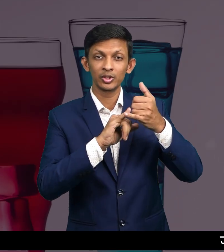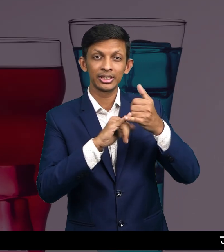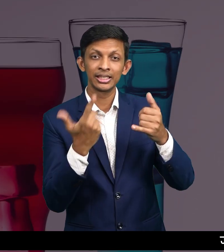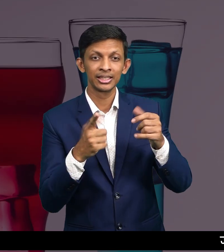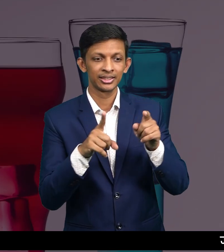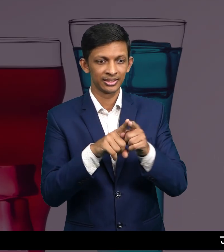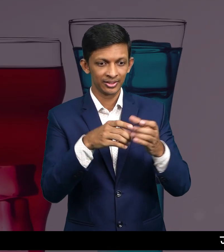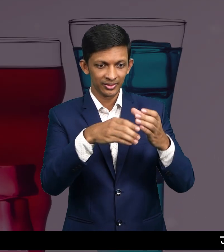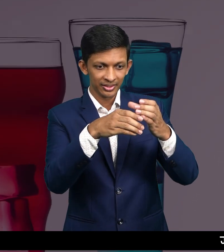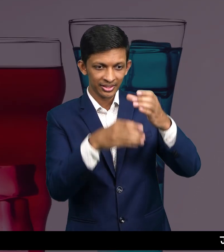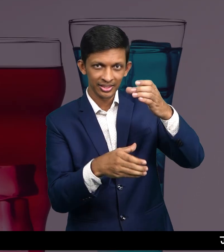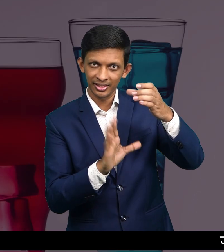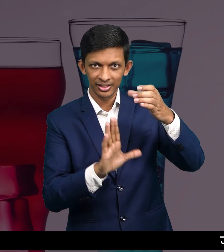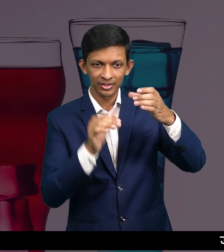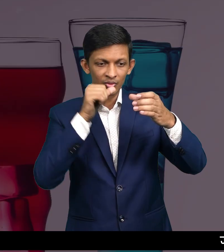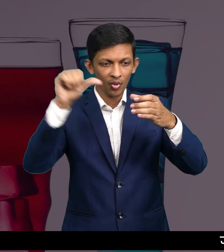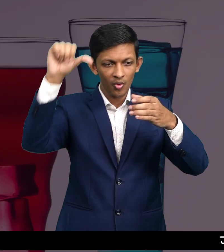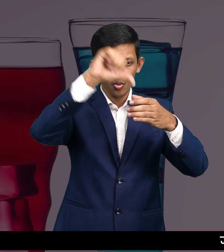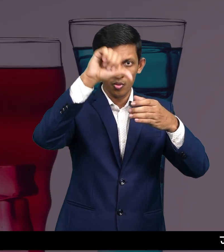गाळणी,